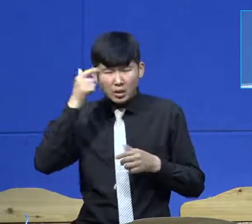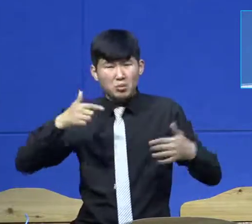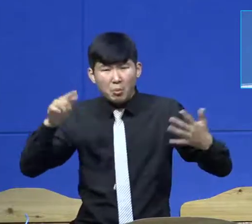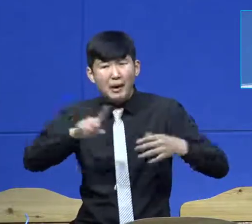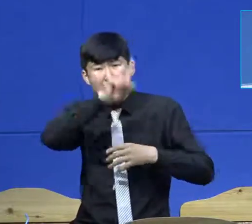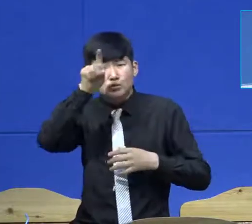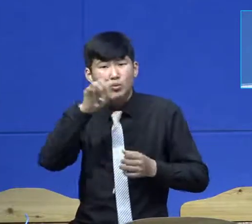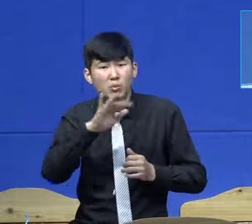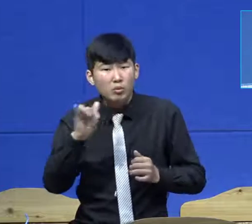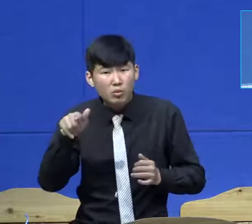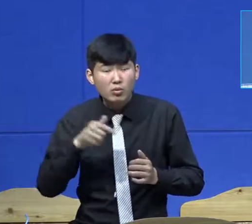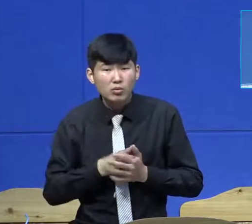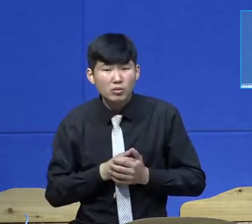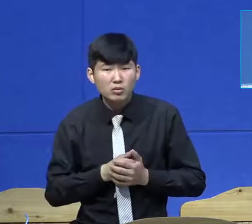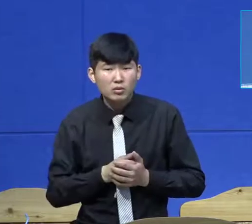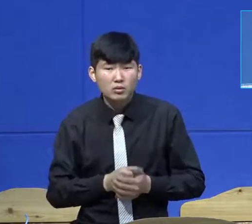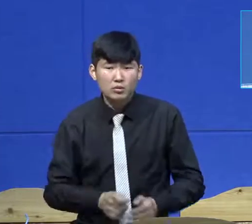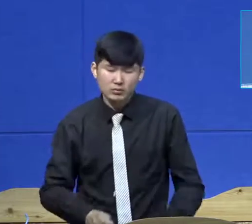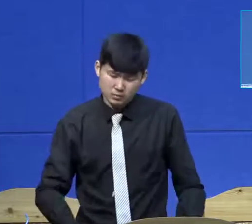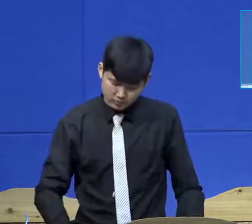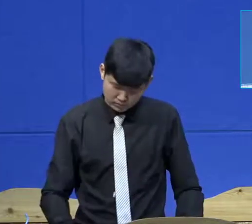болоод байна уу? Энэ.